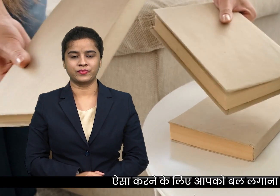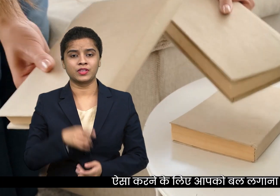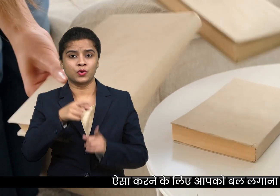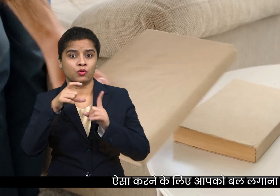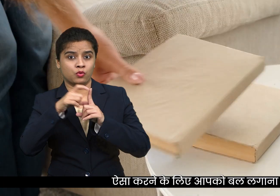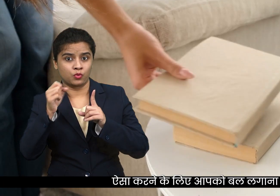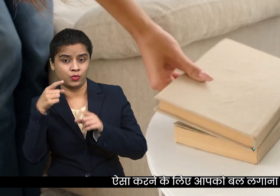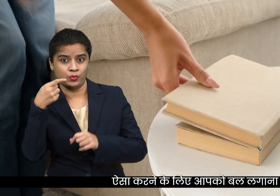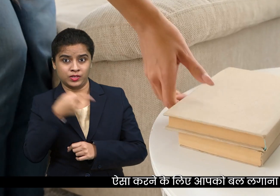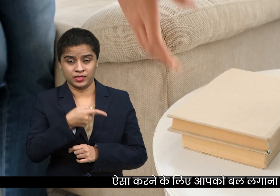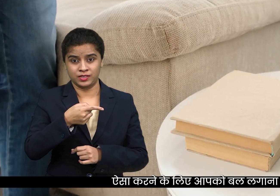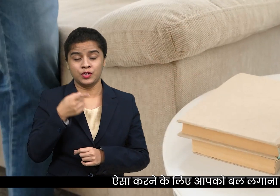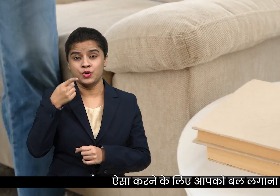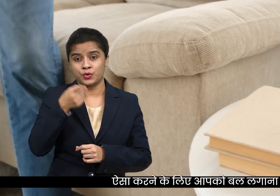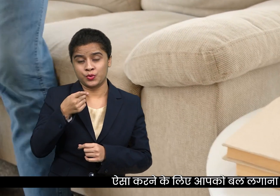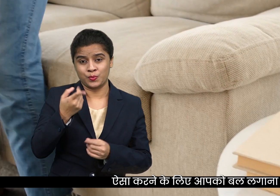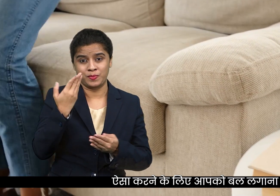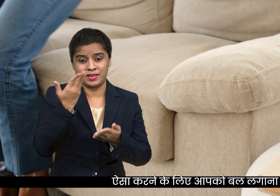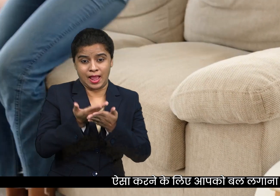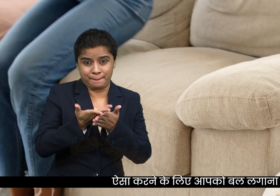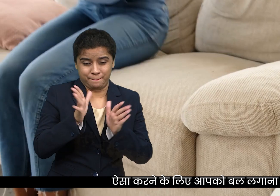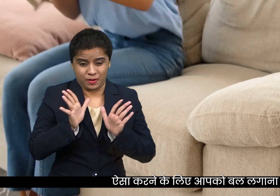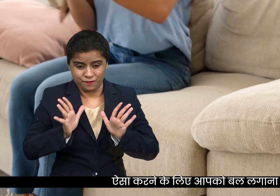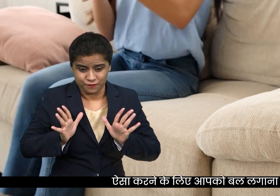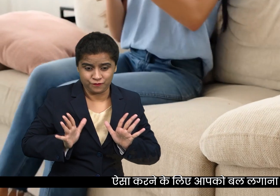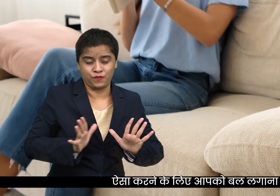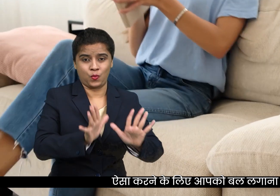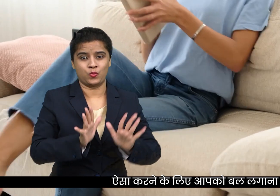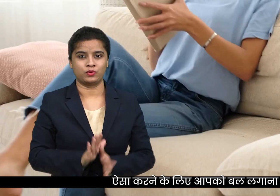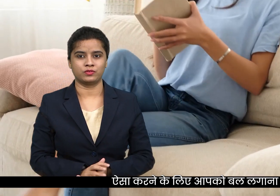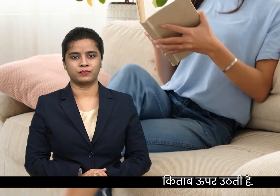ऐसा करने के लिए आपको बल लगाना होगा।